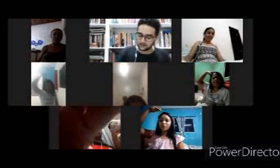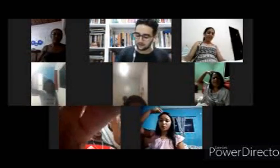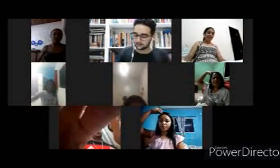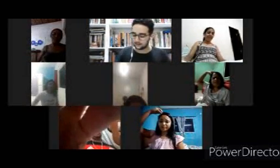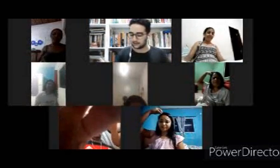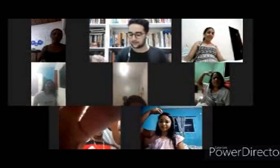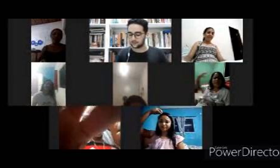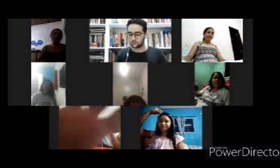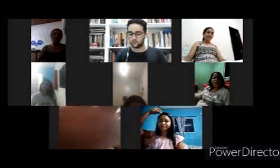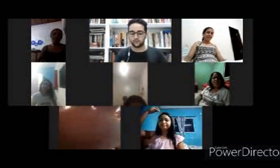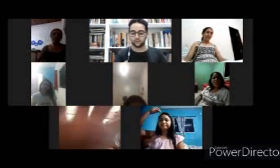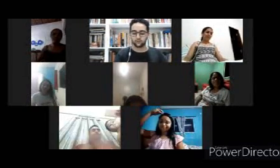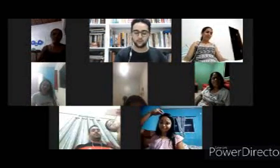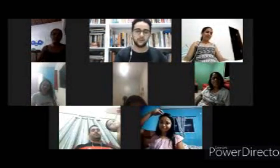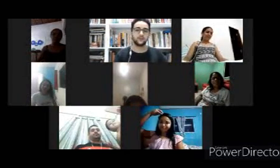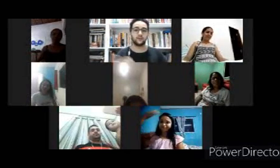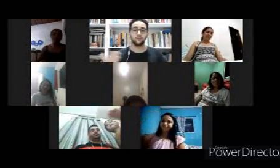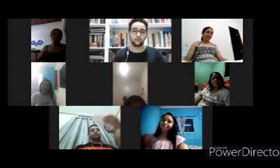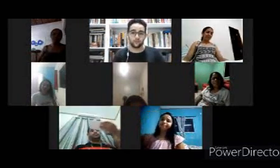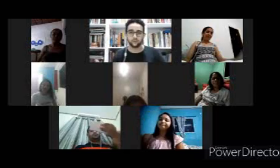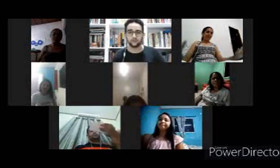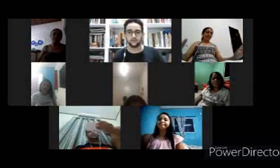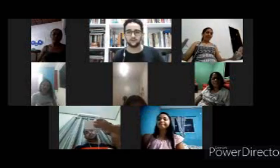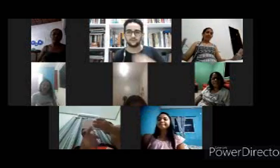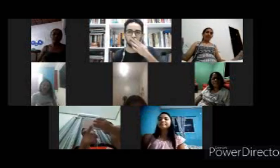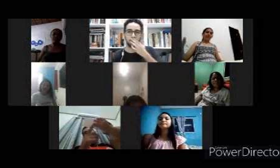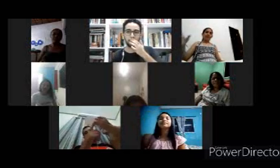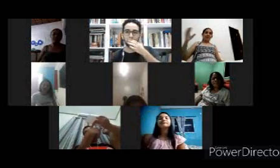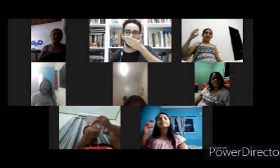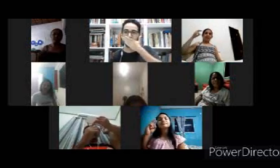E nessa culpa foram dormir e tiveram um sonho.